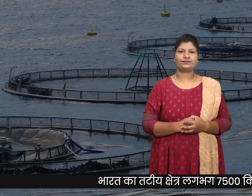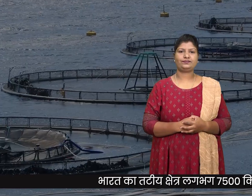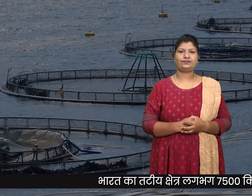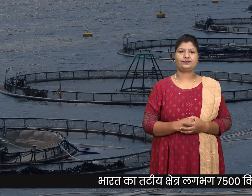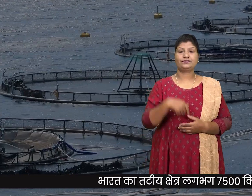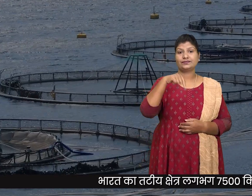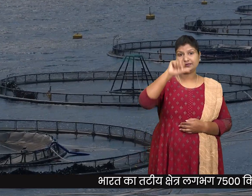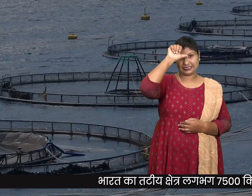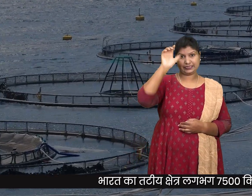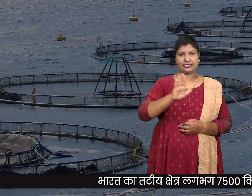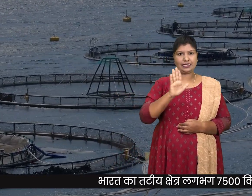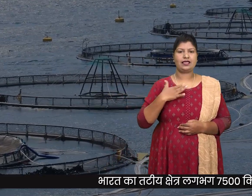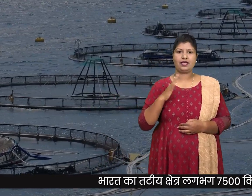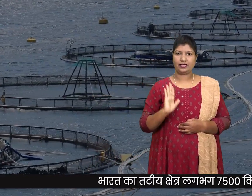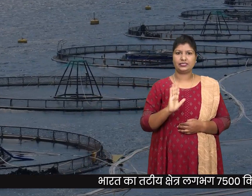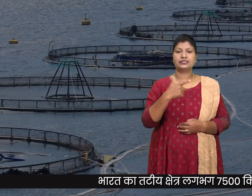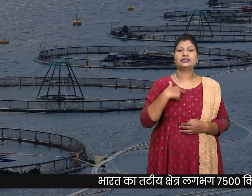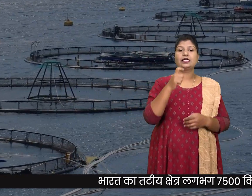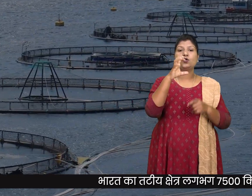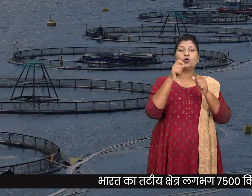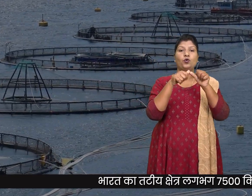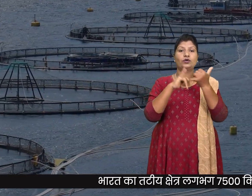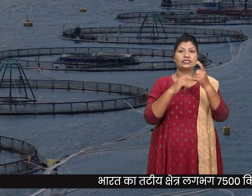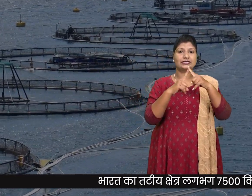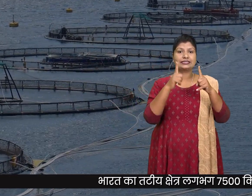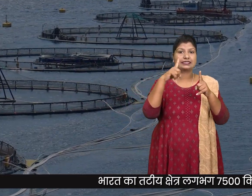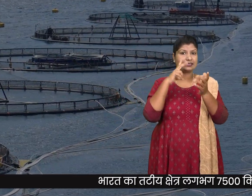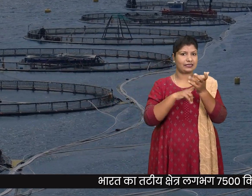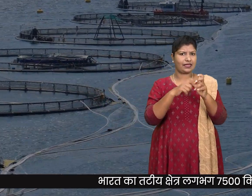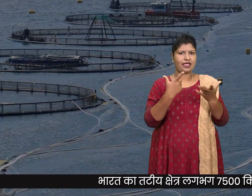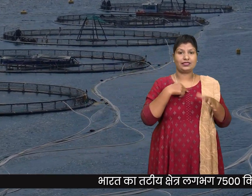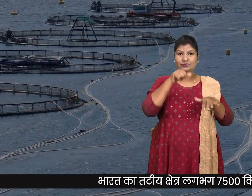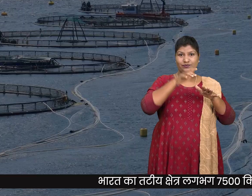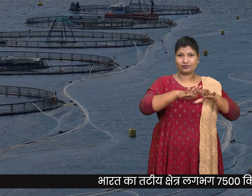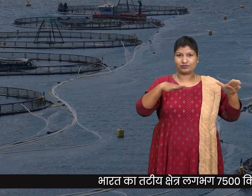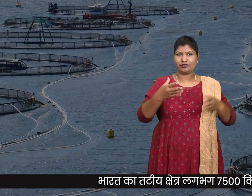भारत का तटीय क्षेत्र लगभग 7,500 किमी के